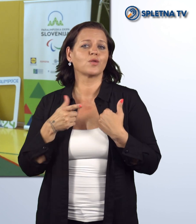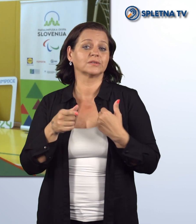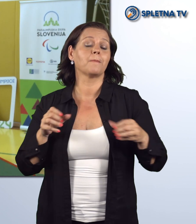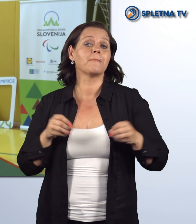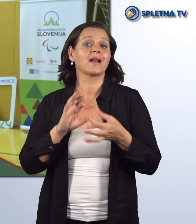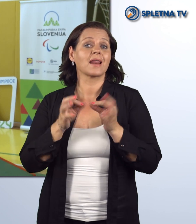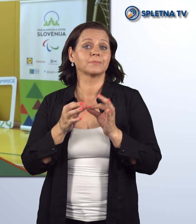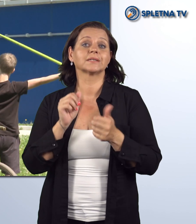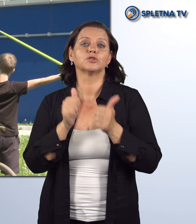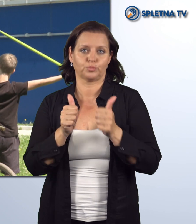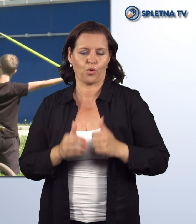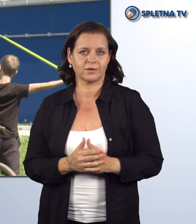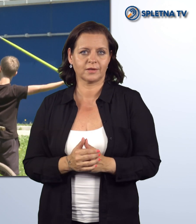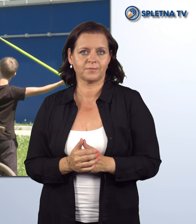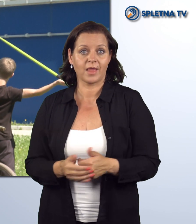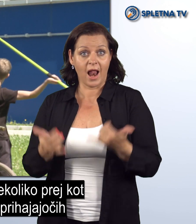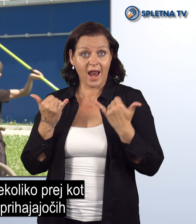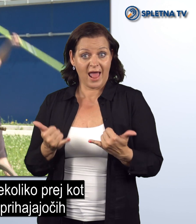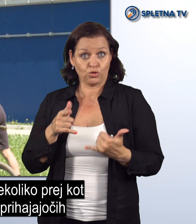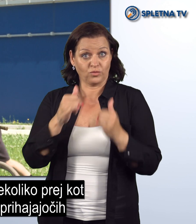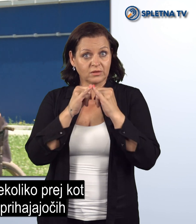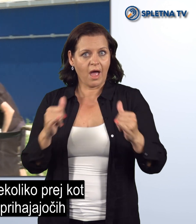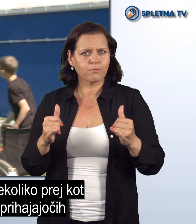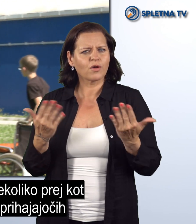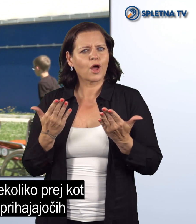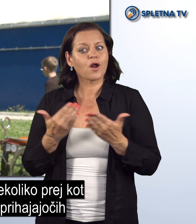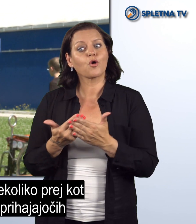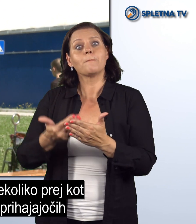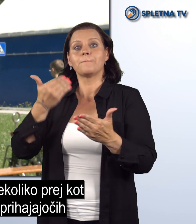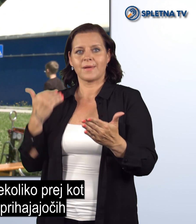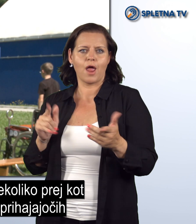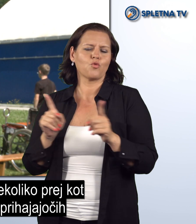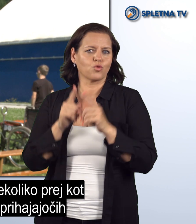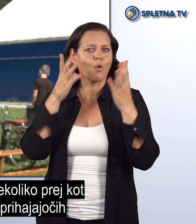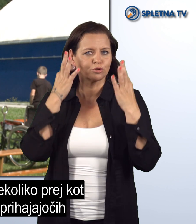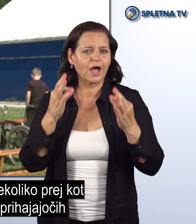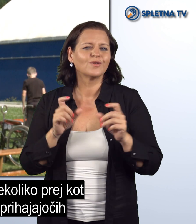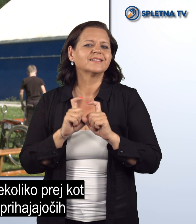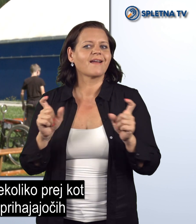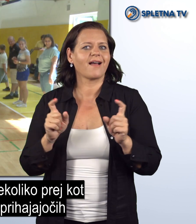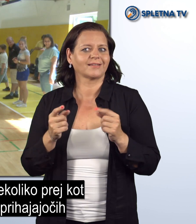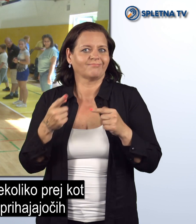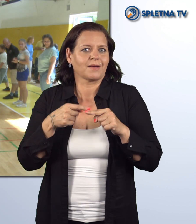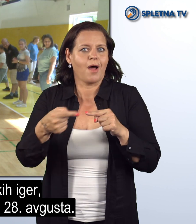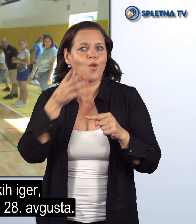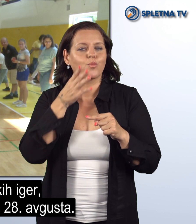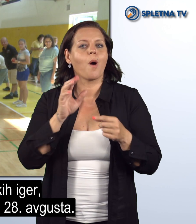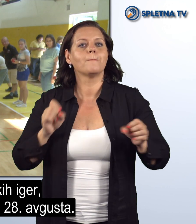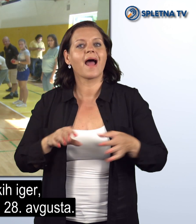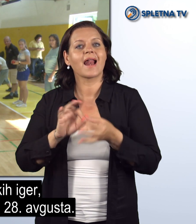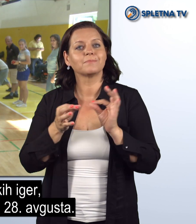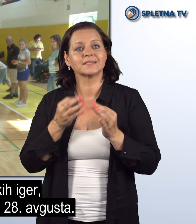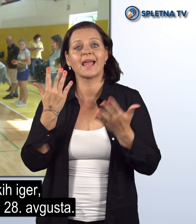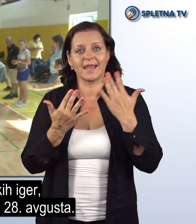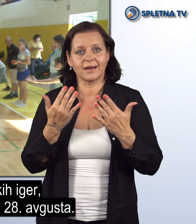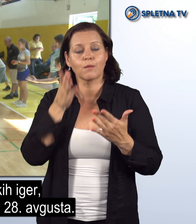dejavnemu življenju s paralimpijskimi športi. Letos je bil tabor nekoliko prej kot običajno zaradi prihajajočih